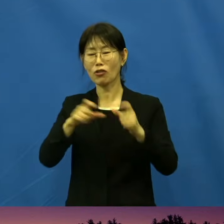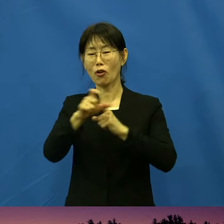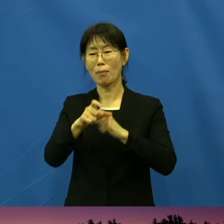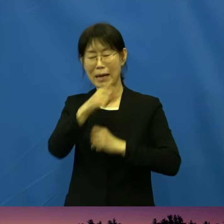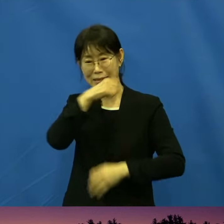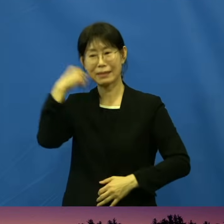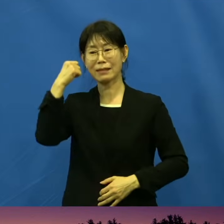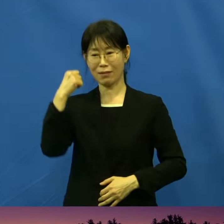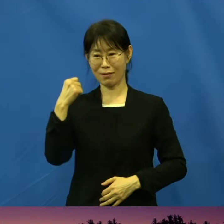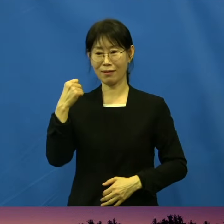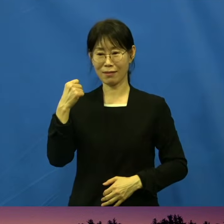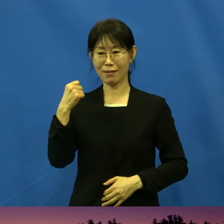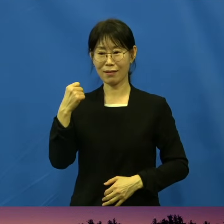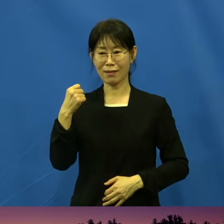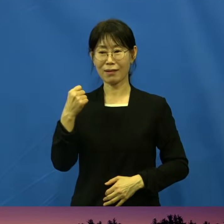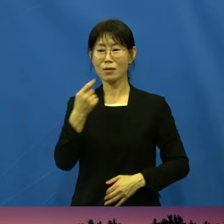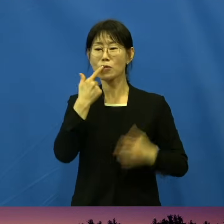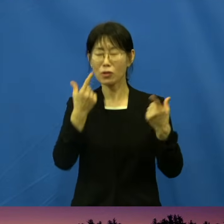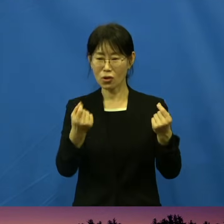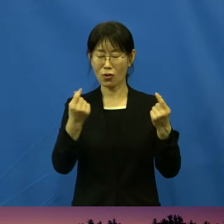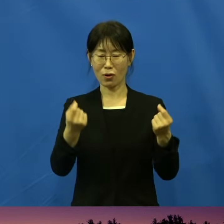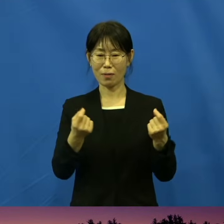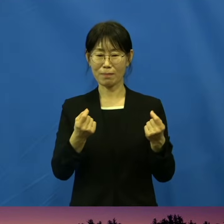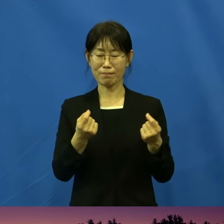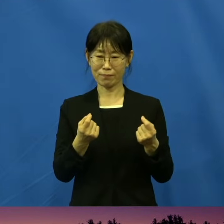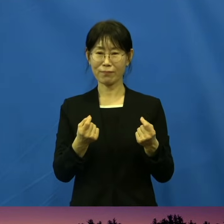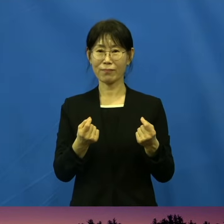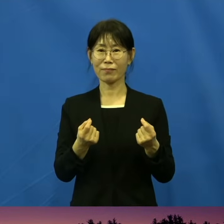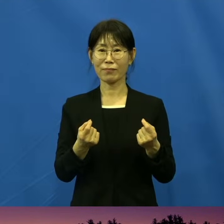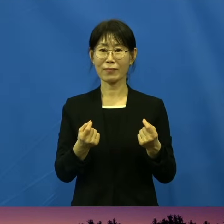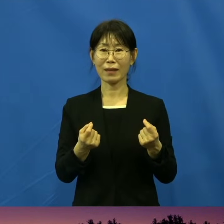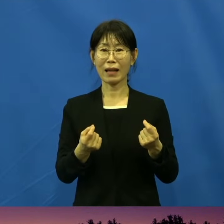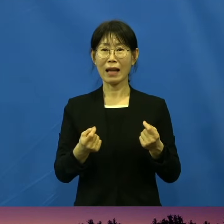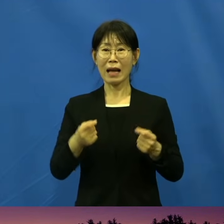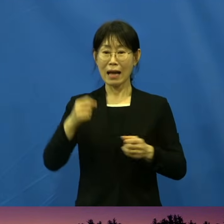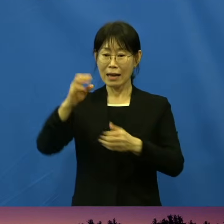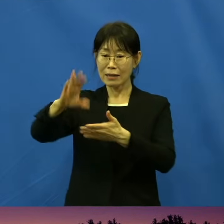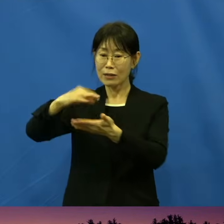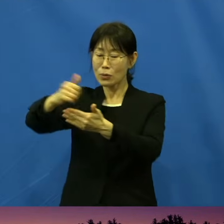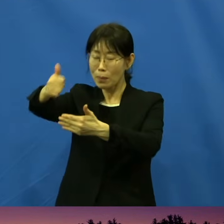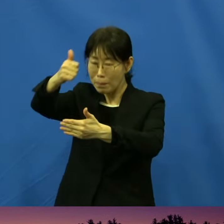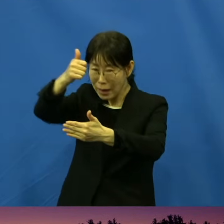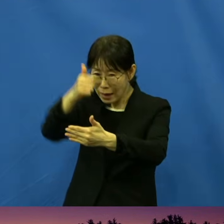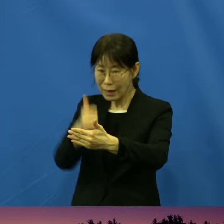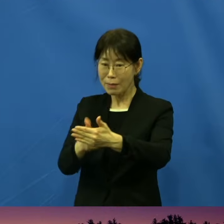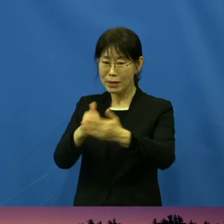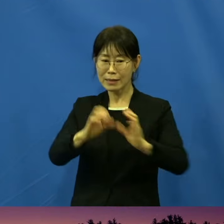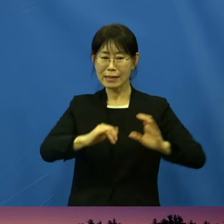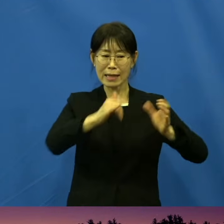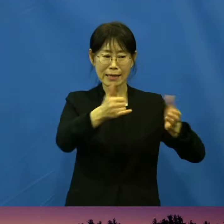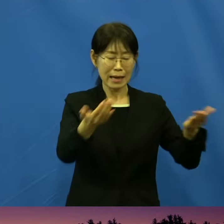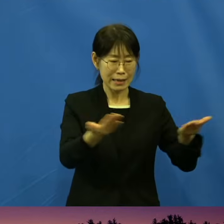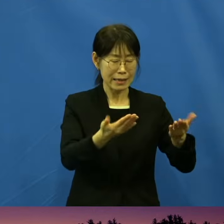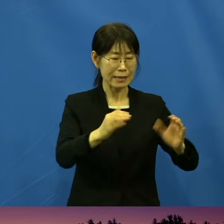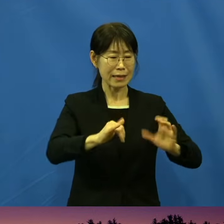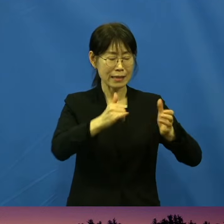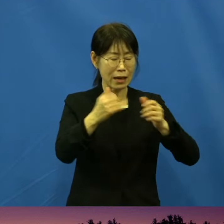나는 이제 죽었습니다. 내 안에 사는 것은 나와 함께 하신 그리스도이십니다.